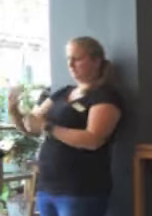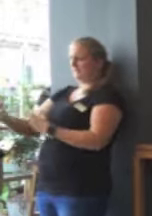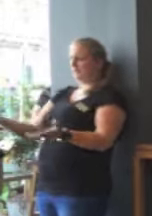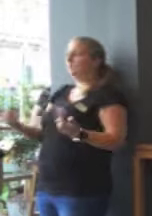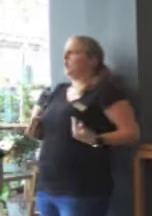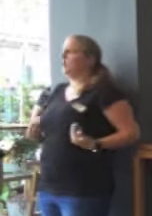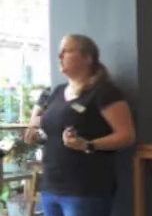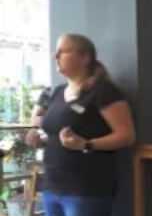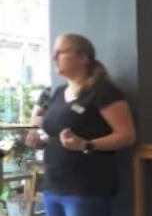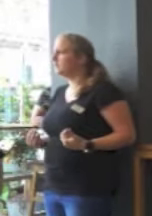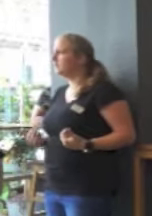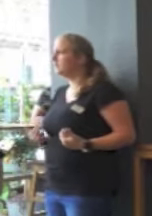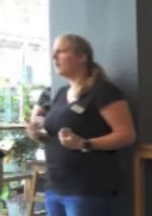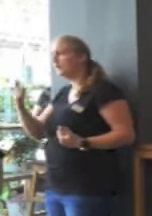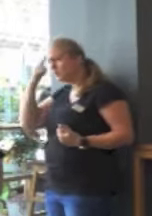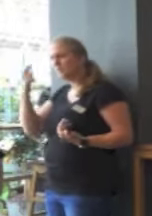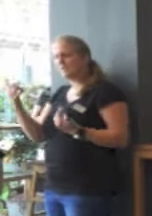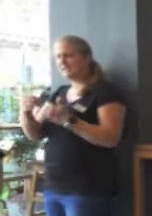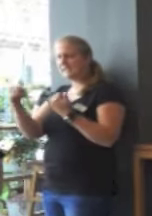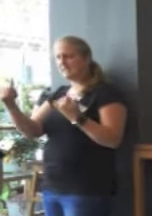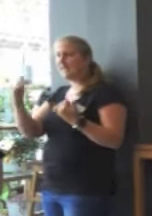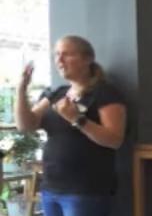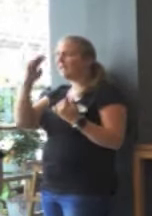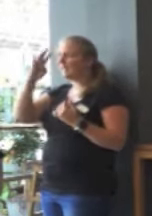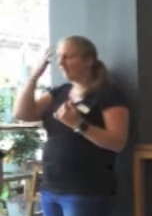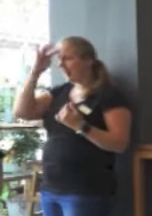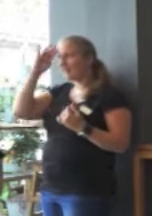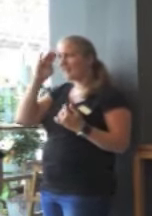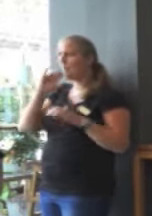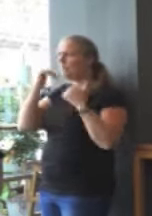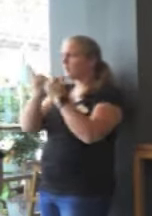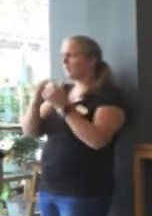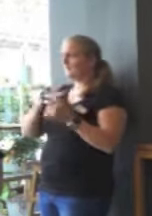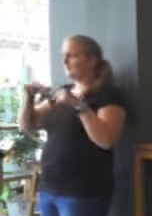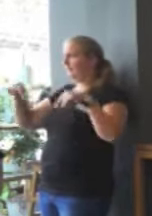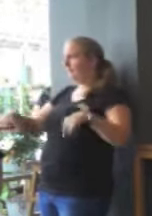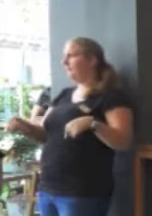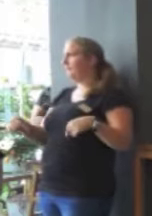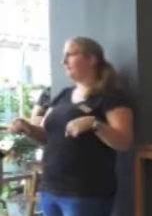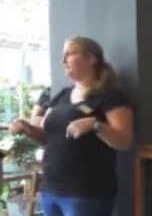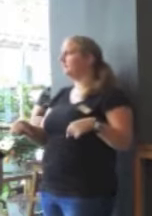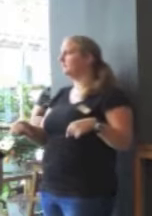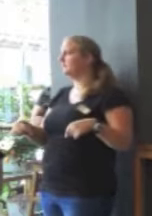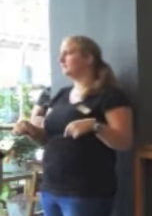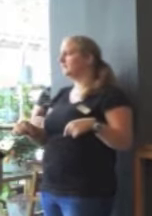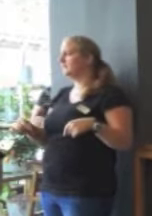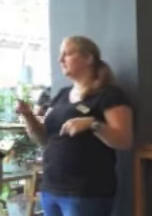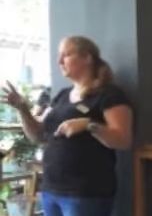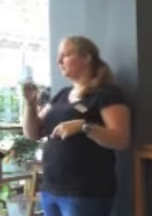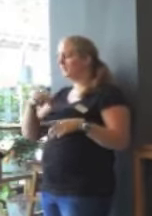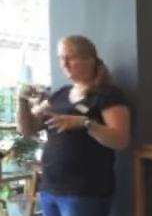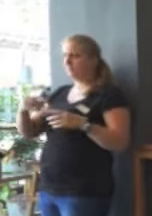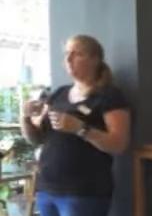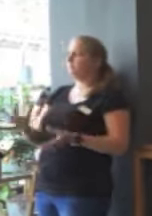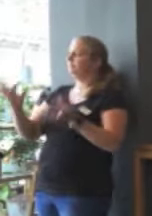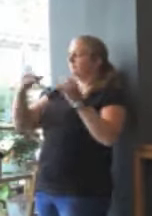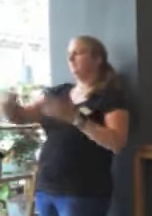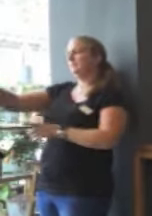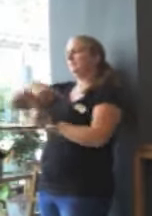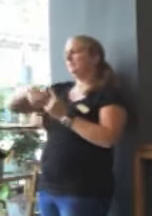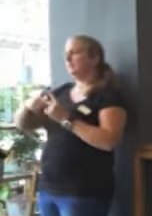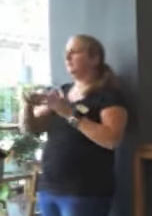stort gap mellan den äldreomsorg som finns där här ute och ibland politiska samtalet. Alltså när